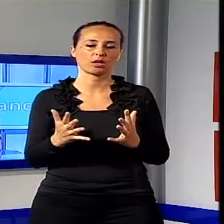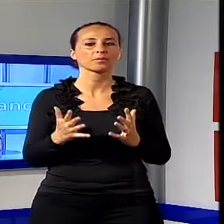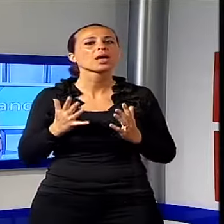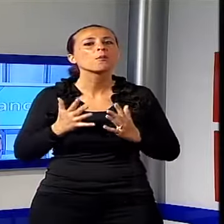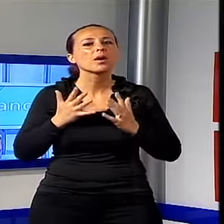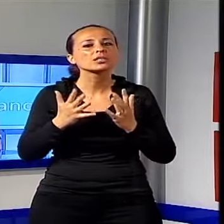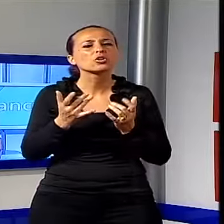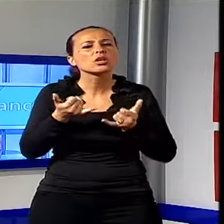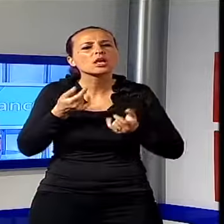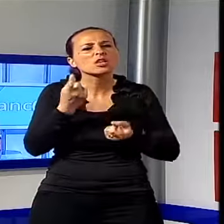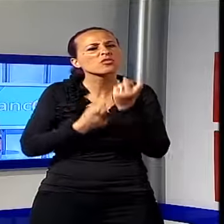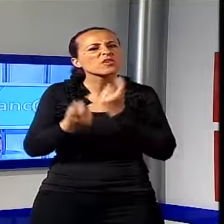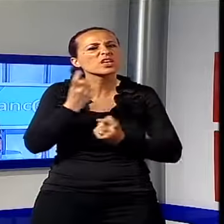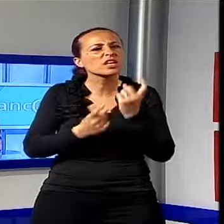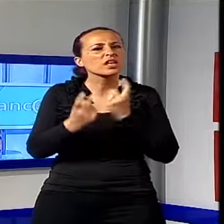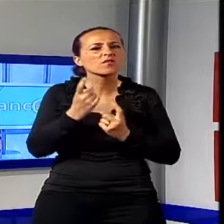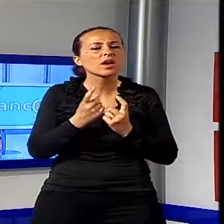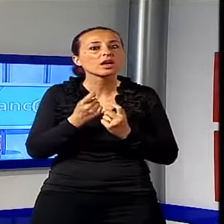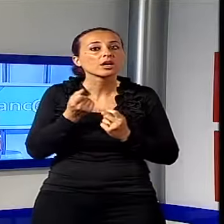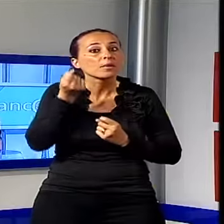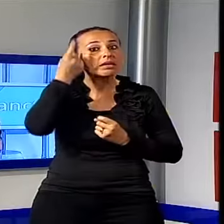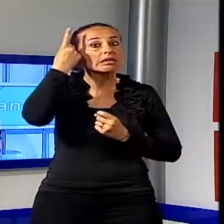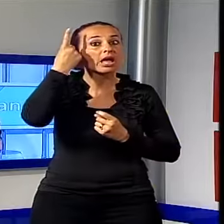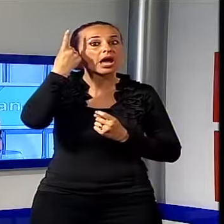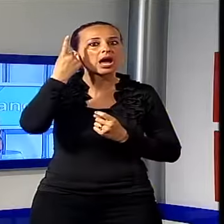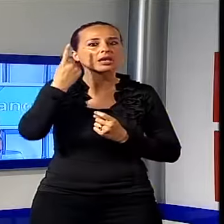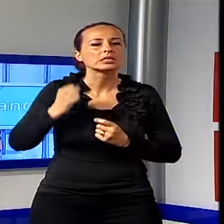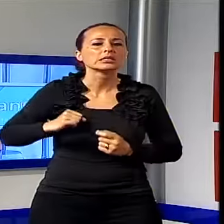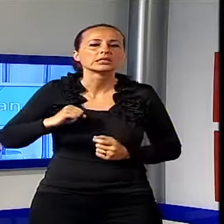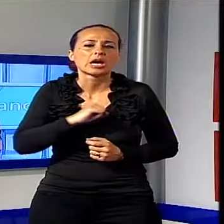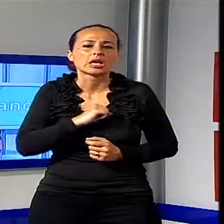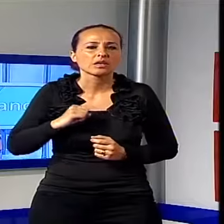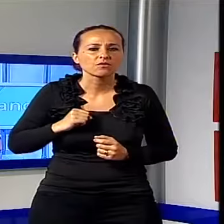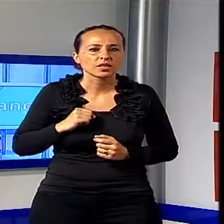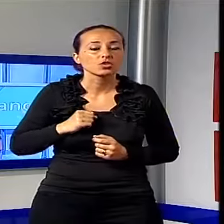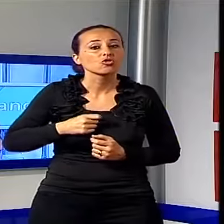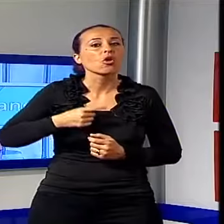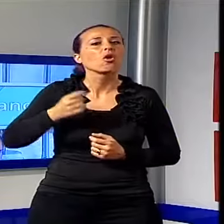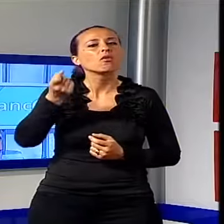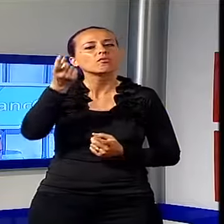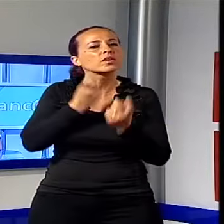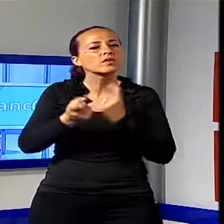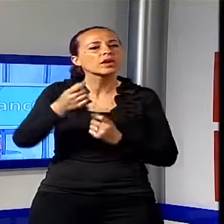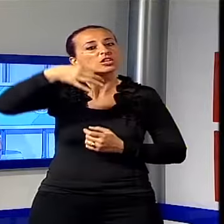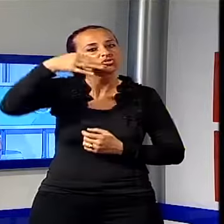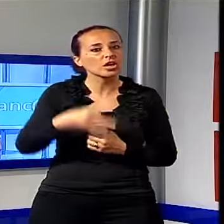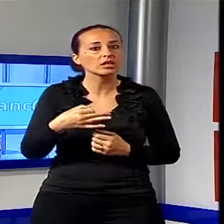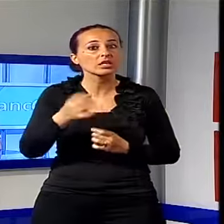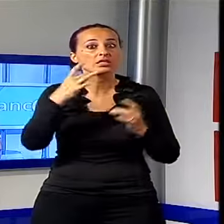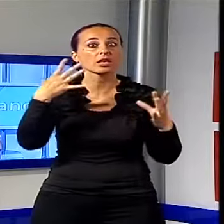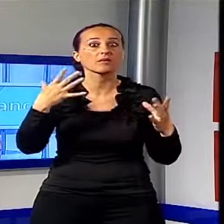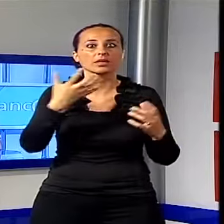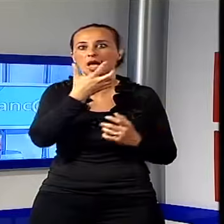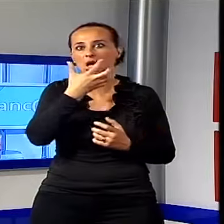nasceva da ideali, dallo spirito di sacrificio, dalla certezza che la libertà è un bene supremo per tutti e che la